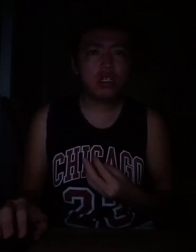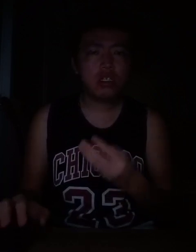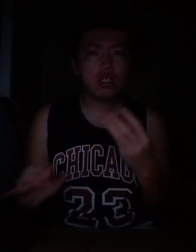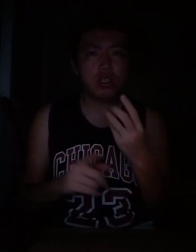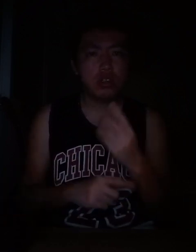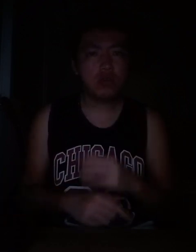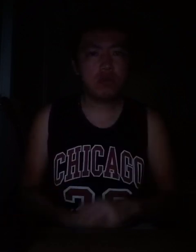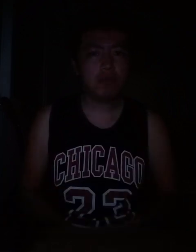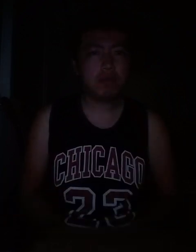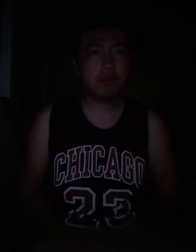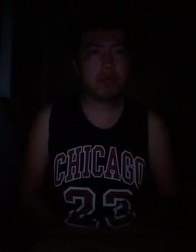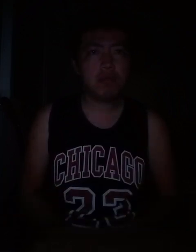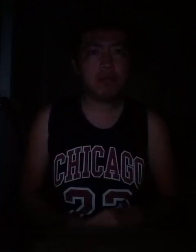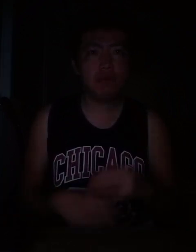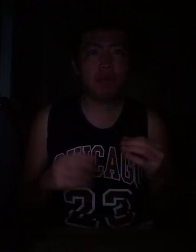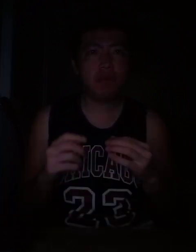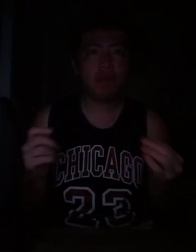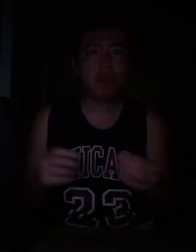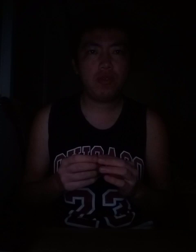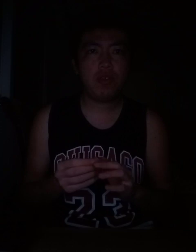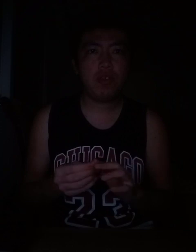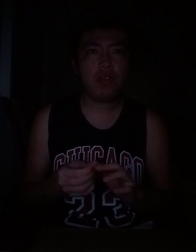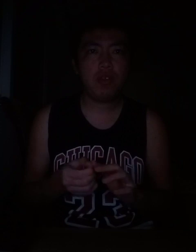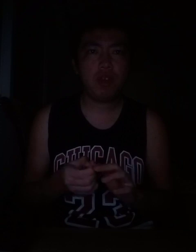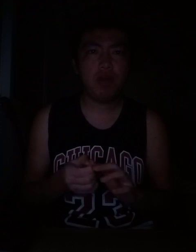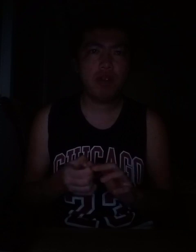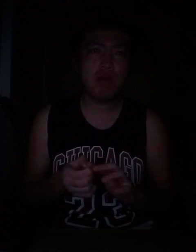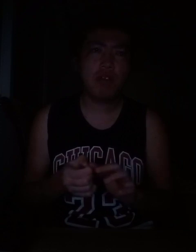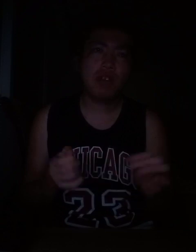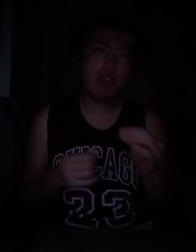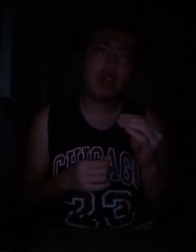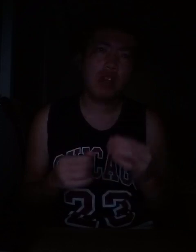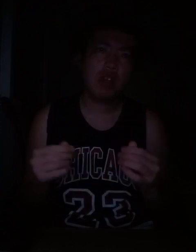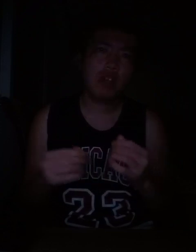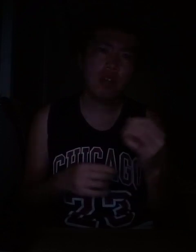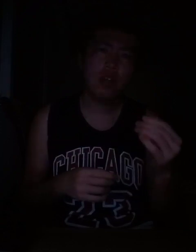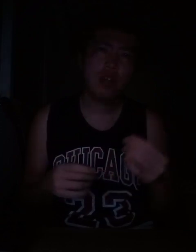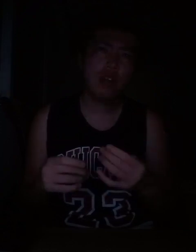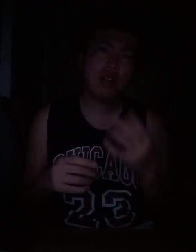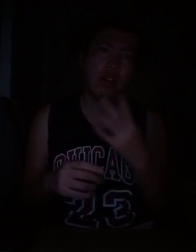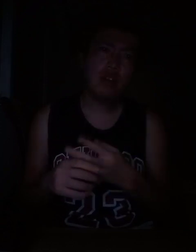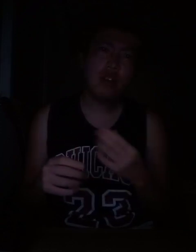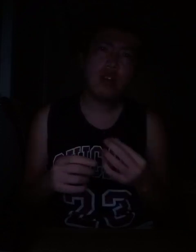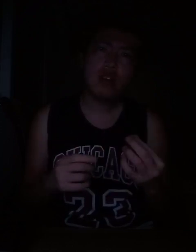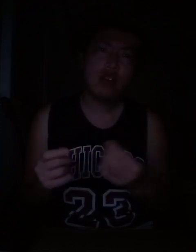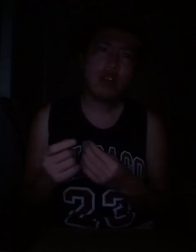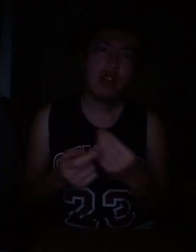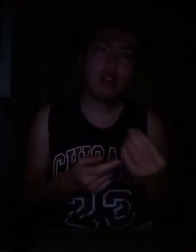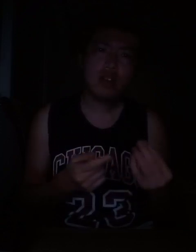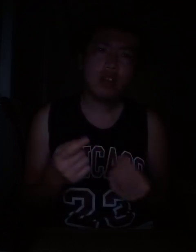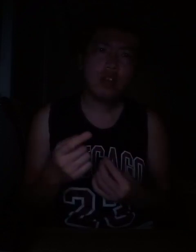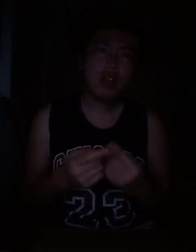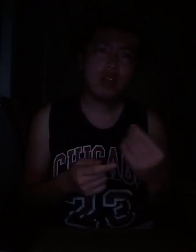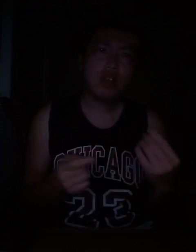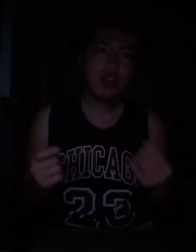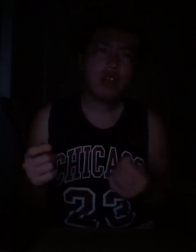적시했습니다. 결국 이 전 부지사가 협박에 못 이겨 2019년 말 퇴직 당시 쌍방울 대북 사업비 대납을 이